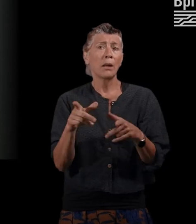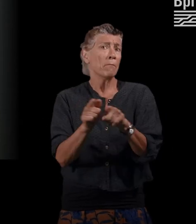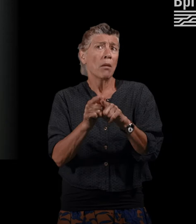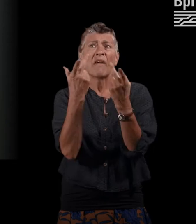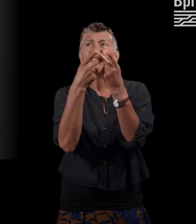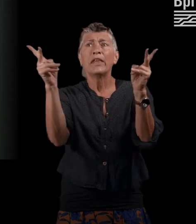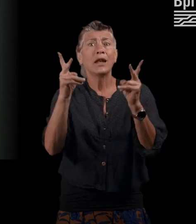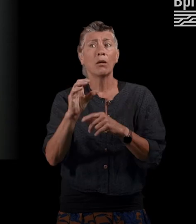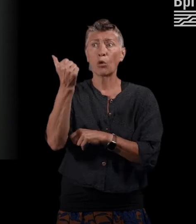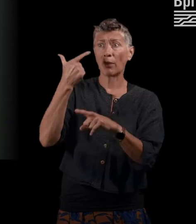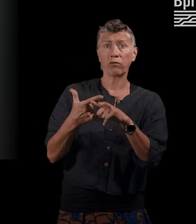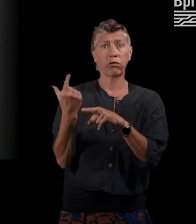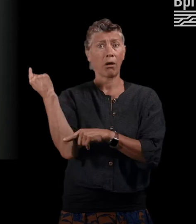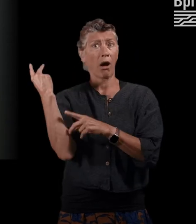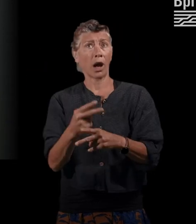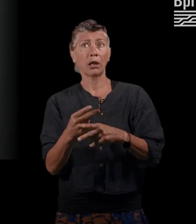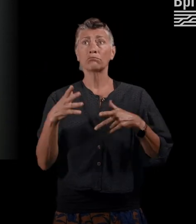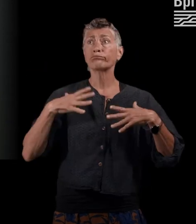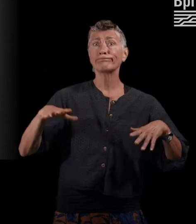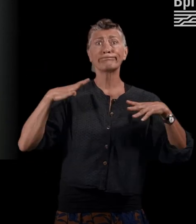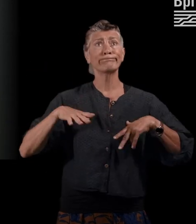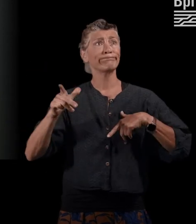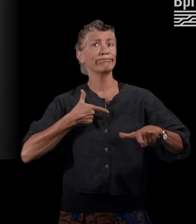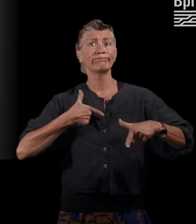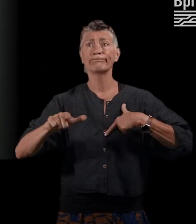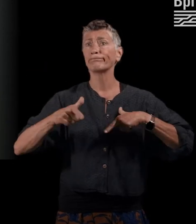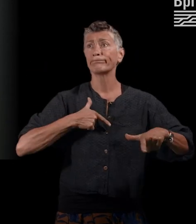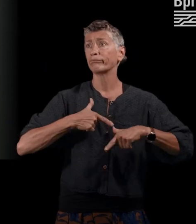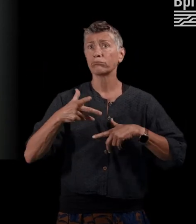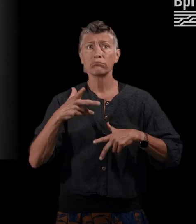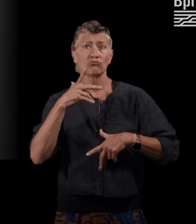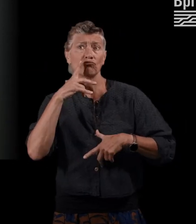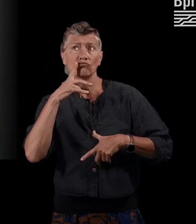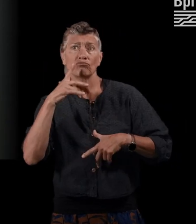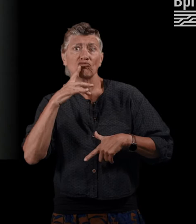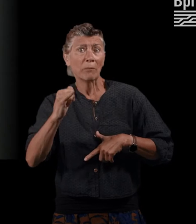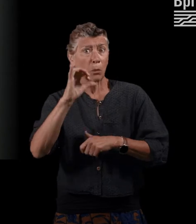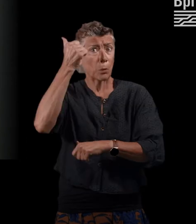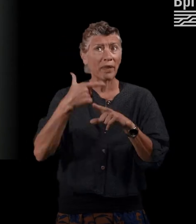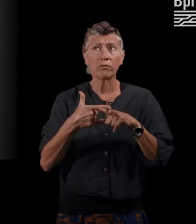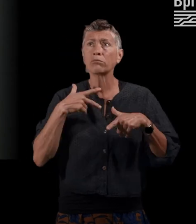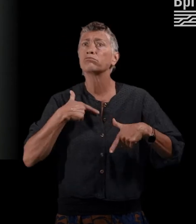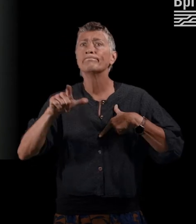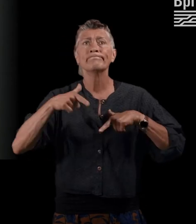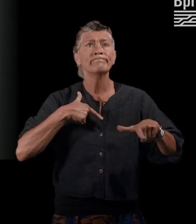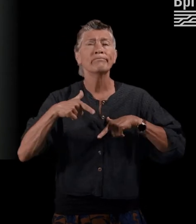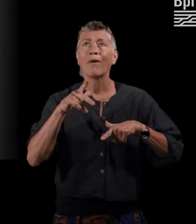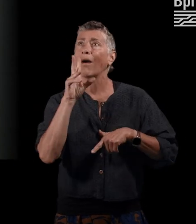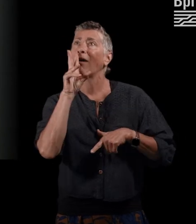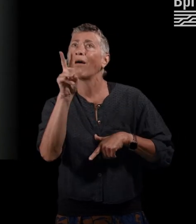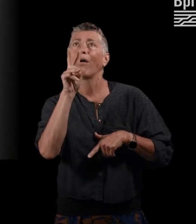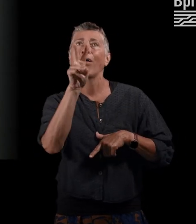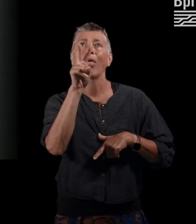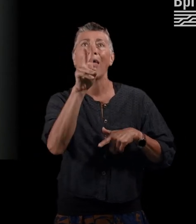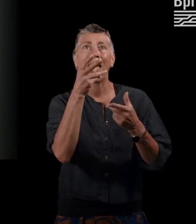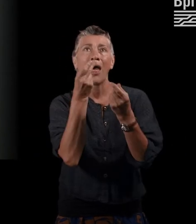ville, quand on marche dans une ville, quand on pratique une ville, même quand on ne la connaît pas, même quand on est un visiteur, même quand on n'en est pas un habitant, en la pratiquant,